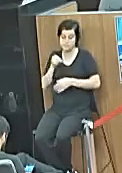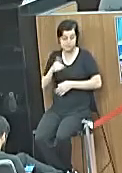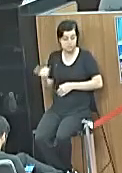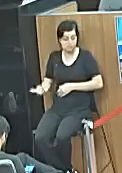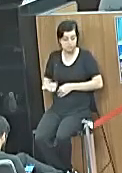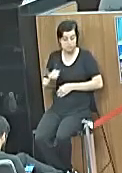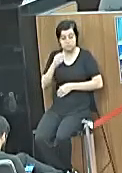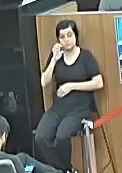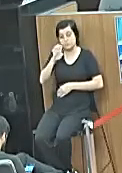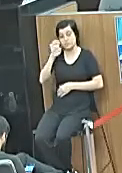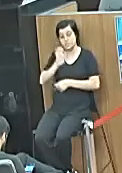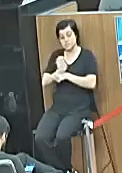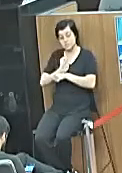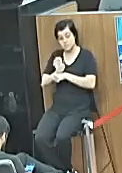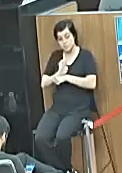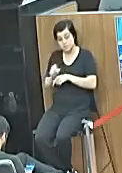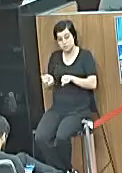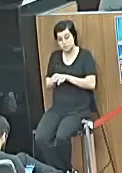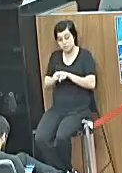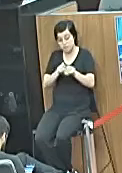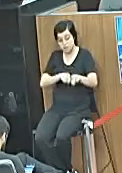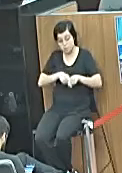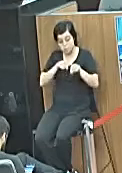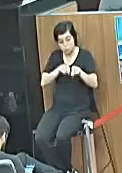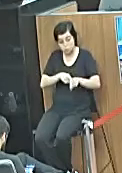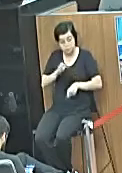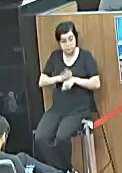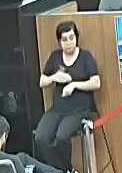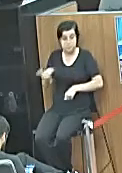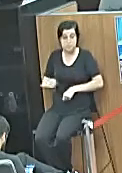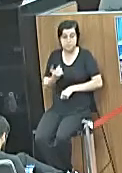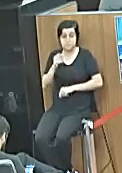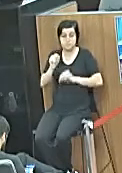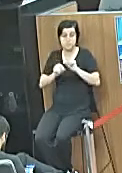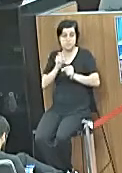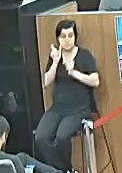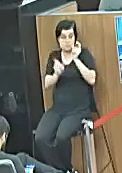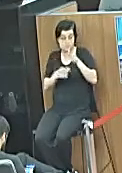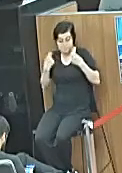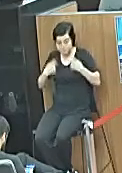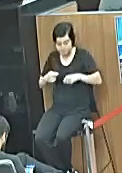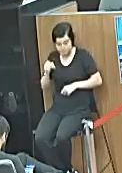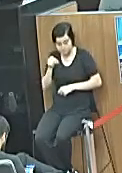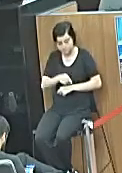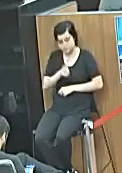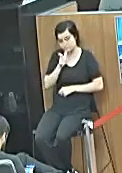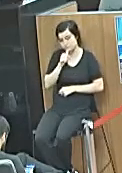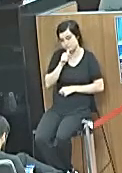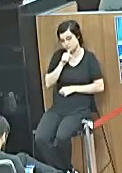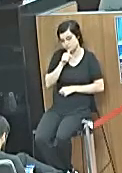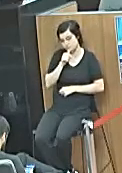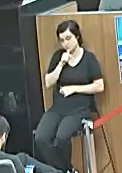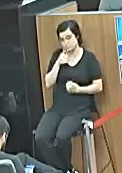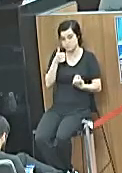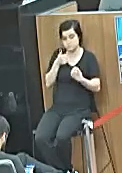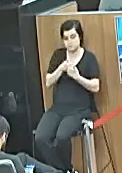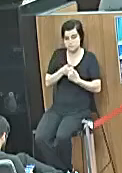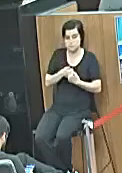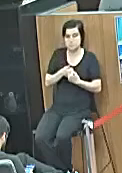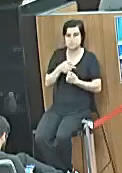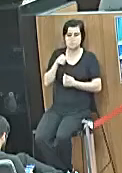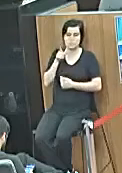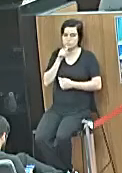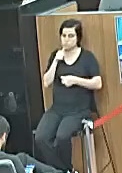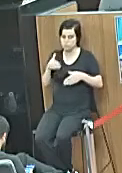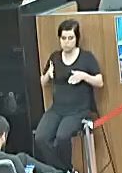estado para nossa agricultura e sobretudo para aqueles que depende dessa água como quem mora mais em são francisco a margem que